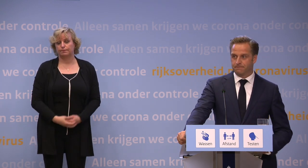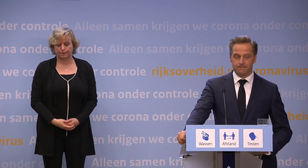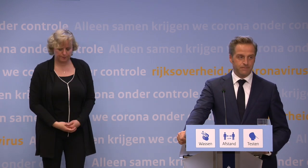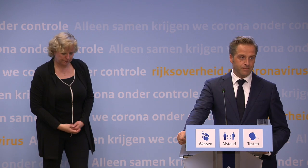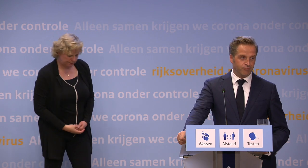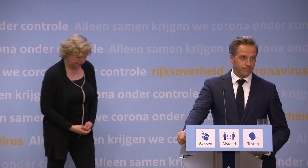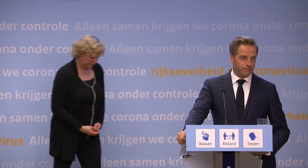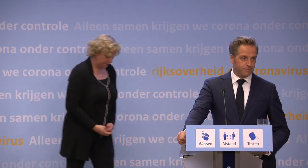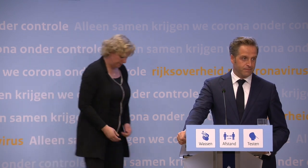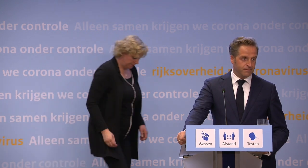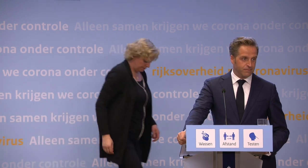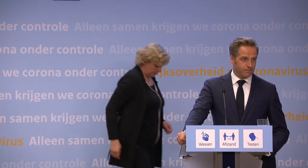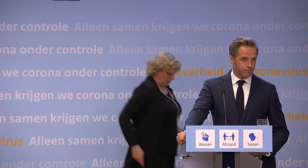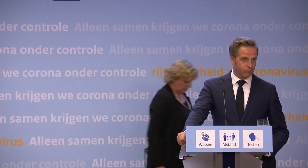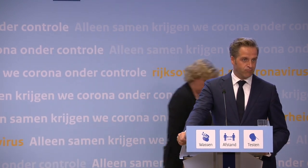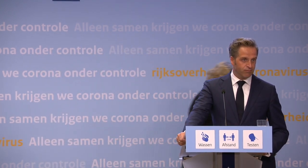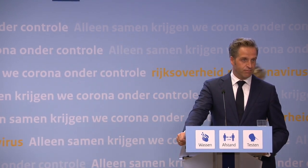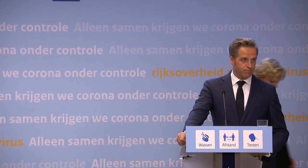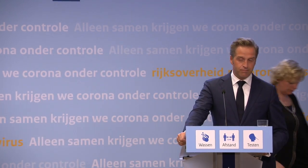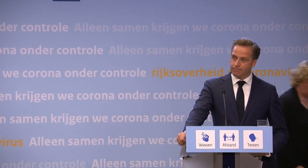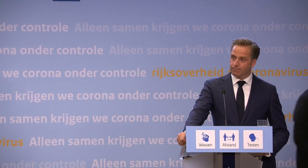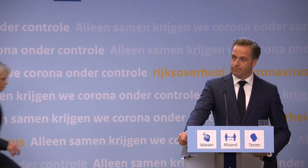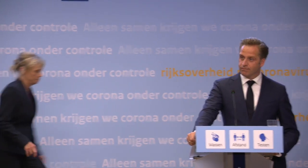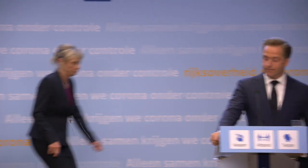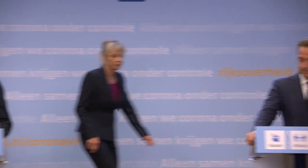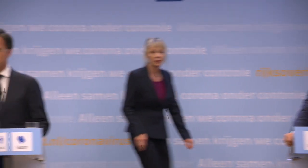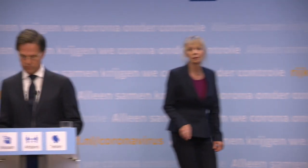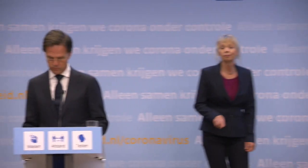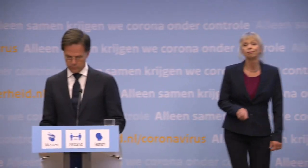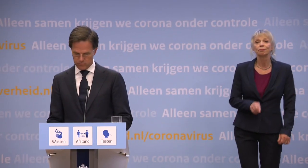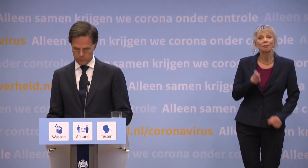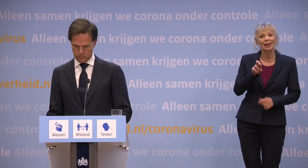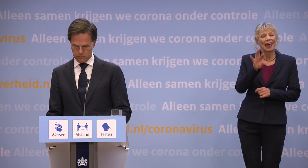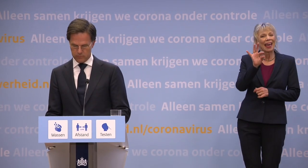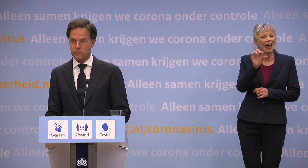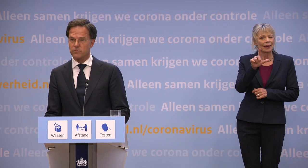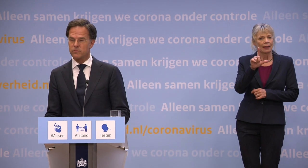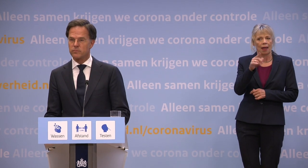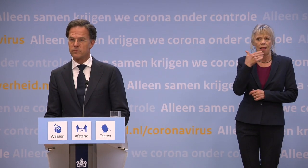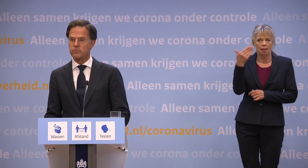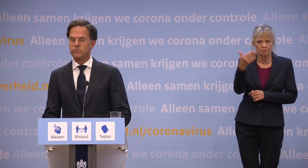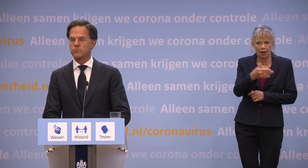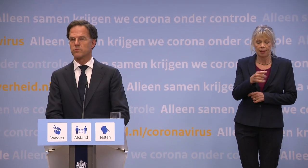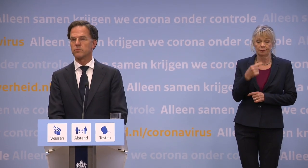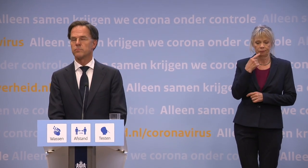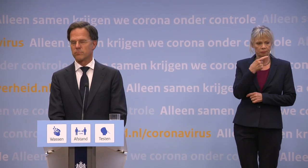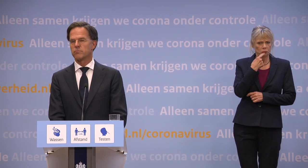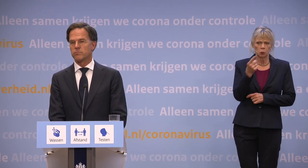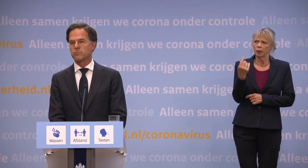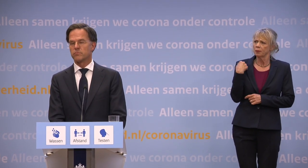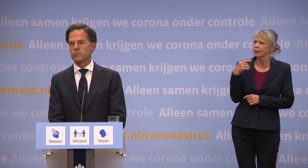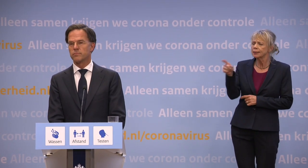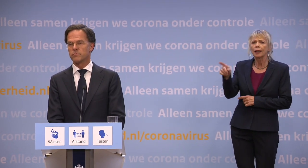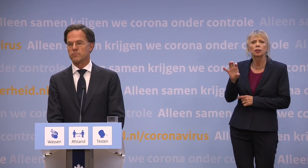Oké, RTL, aansluitend SBS en dan AD. Ja, voor meneer Rutte. U zei, alles wat op anderhalve meter kan, mag weer,